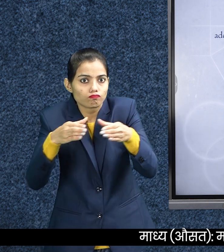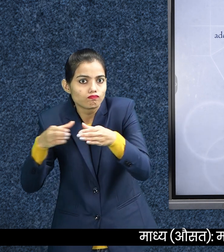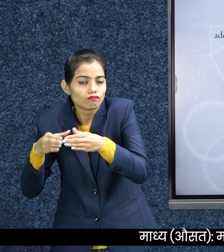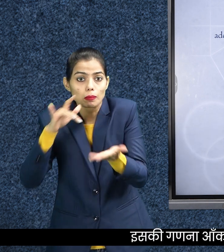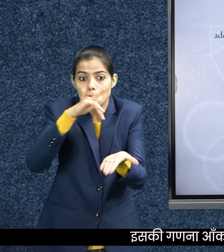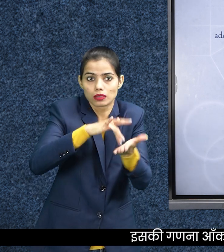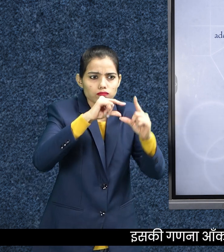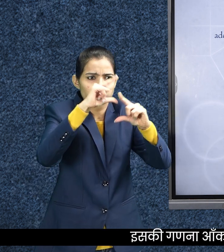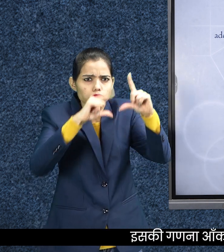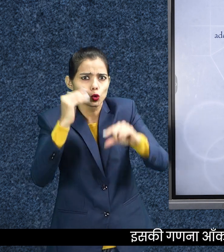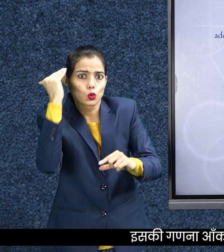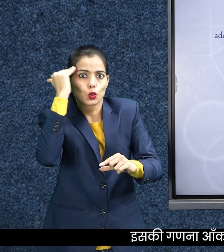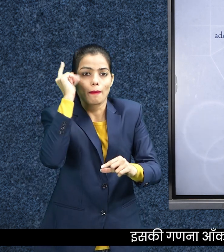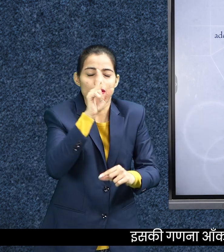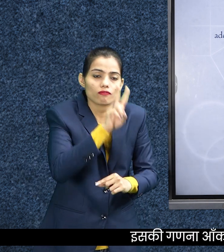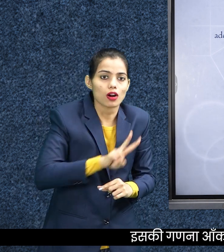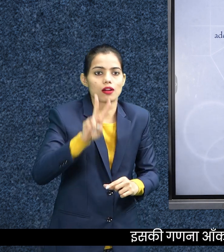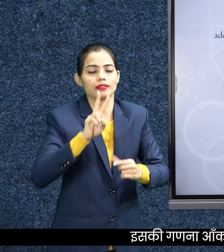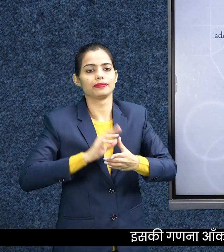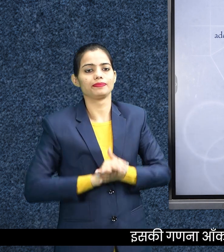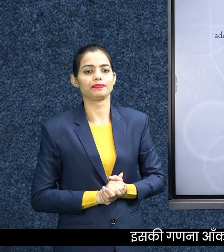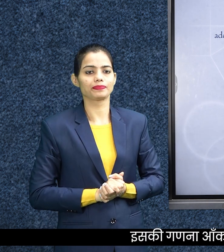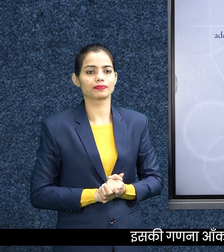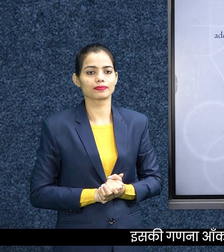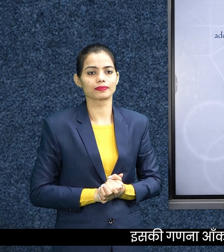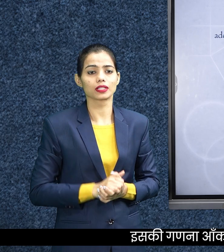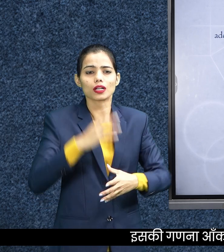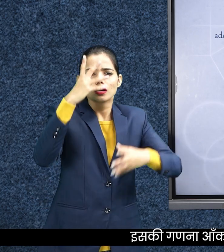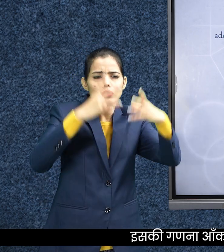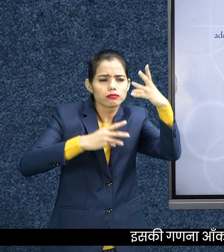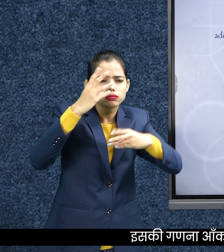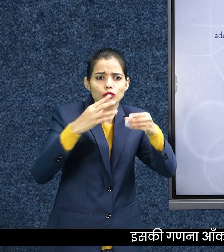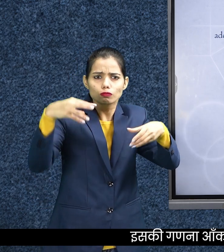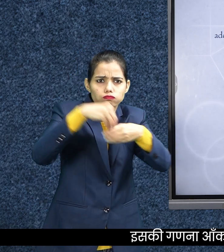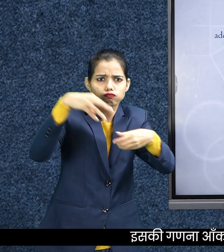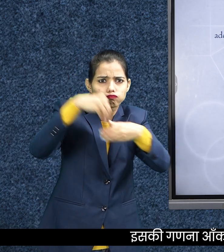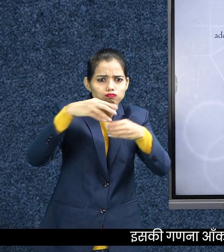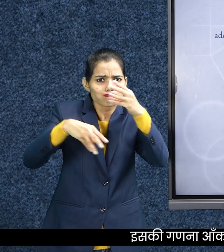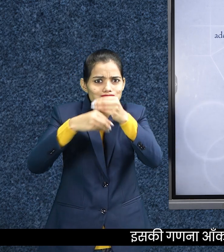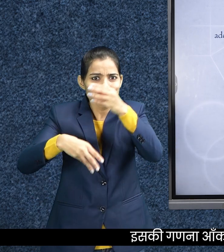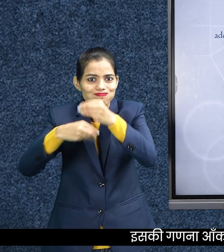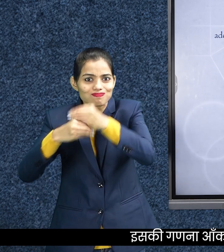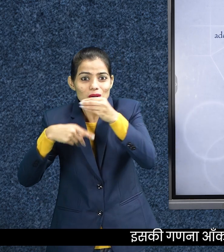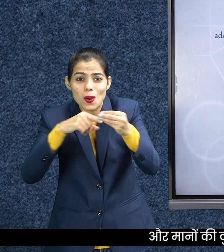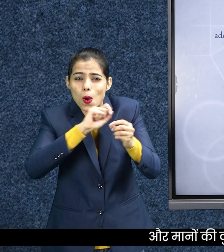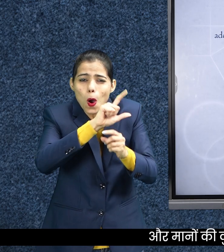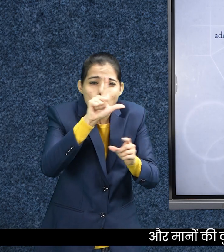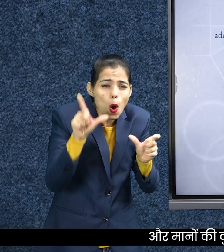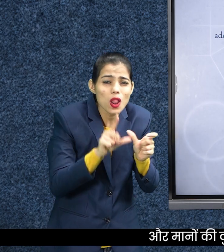है। इसकी गणना आंकड़ा समुच्चय संगठन में सभी मानों को जोड़कर और मानों